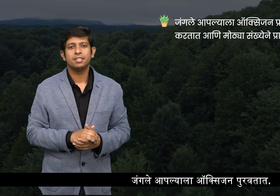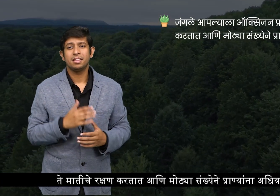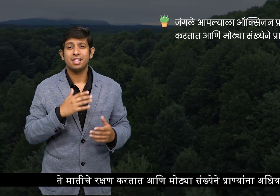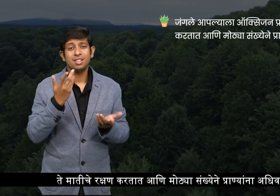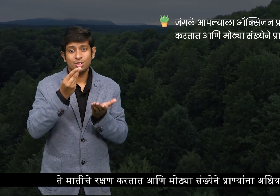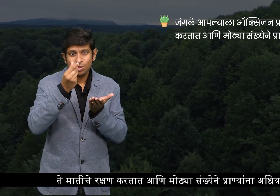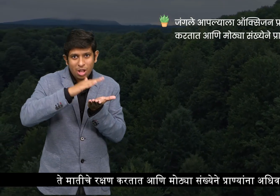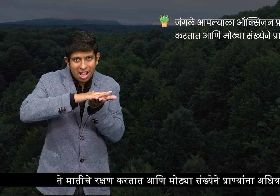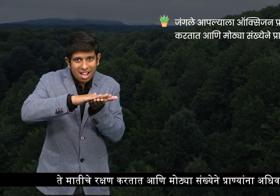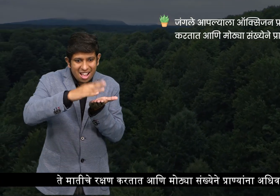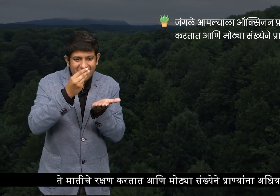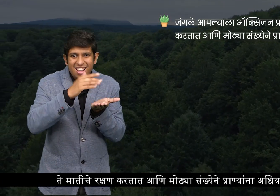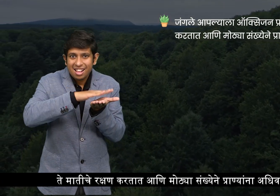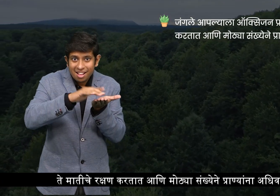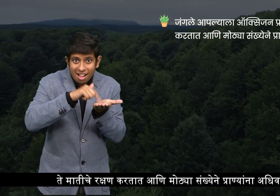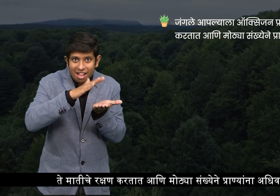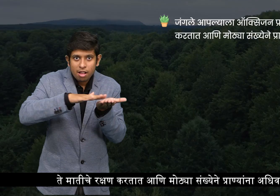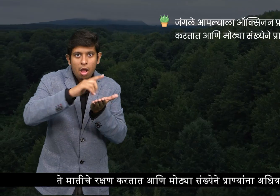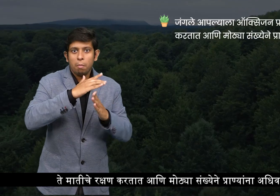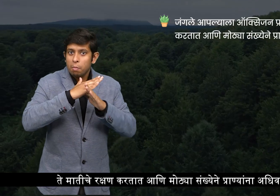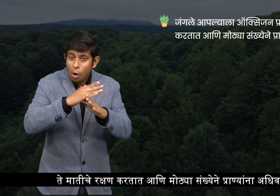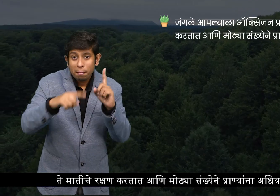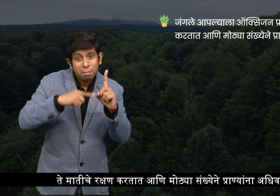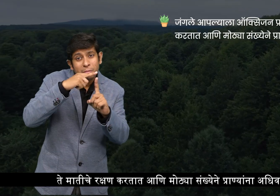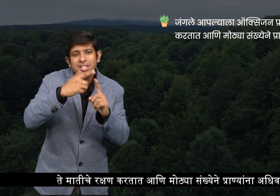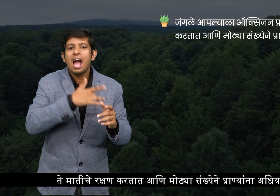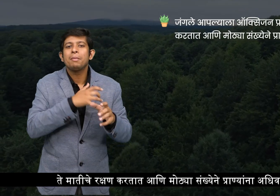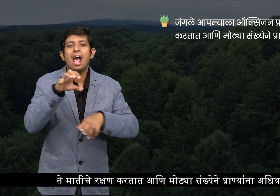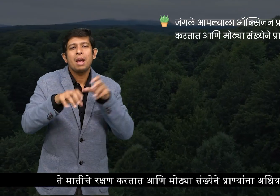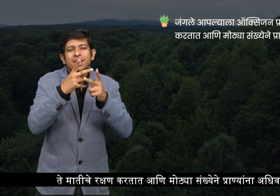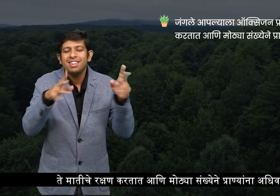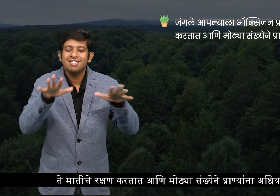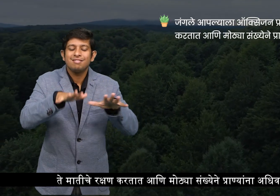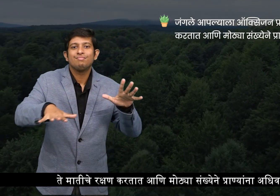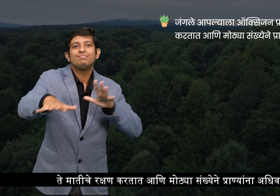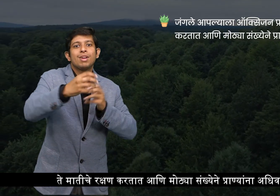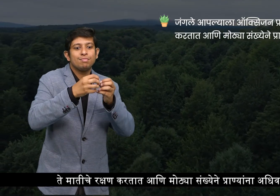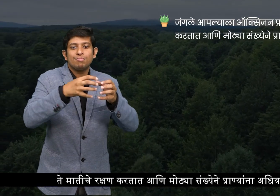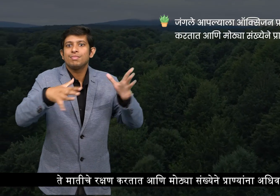ते मातीचे रक्षण करतात आणि मोठ्या संख्येने प्राण्यांना अधिवास प्रदान